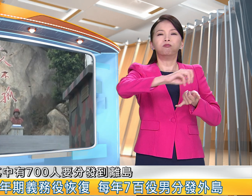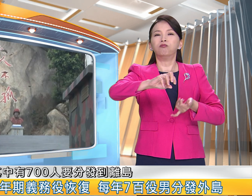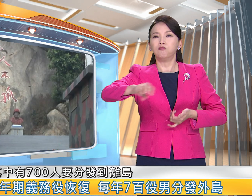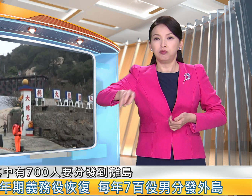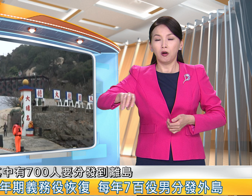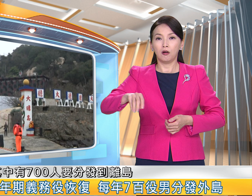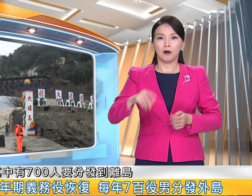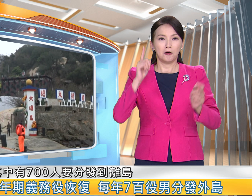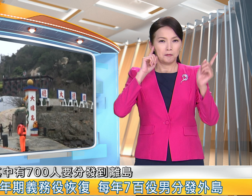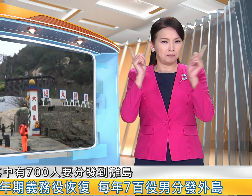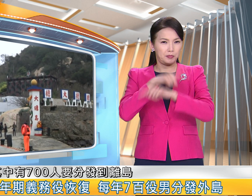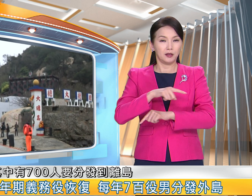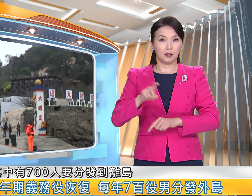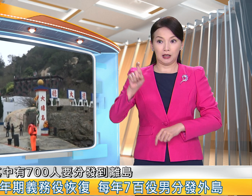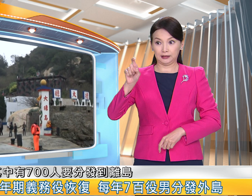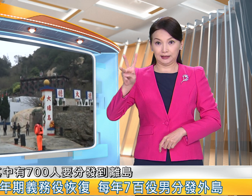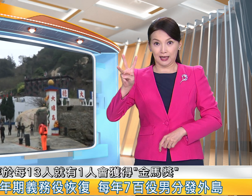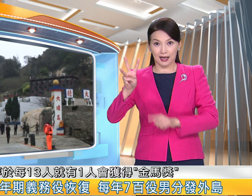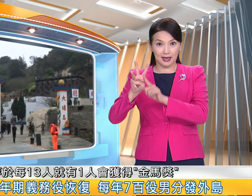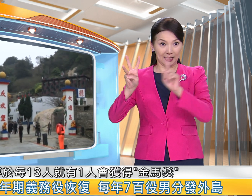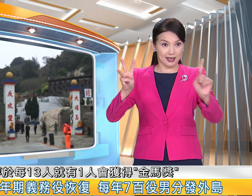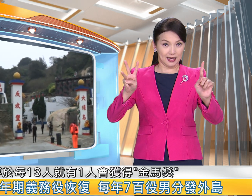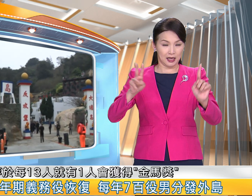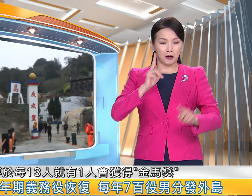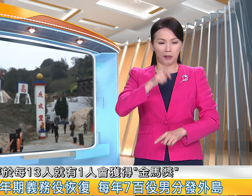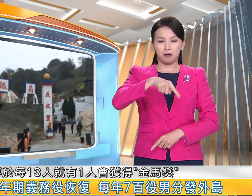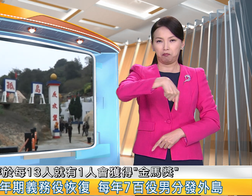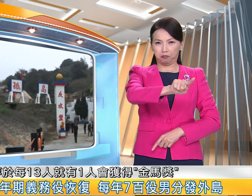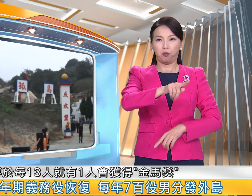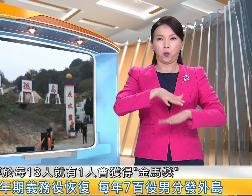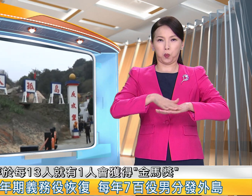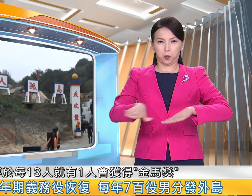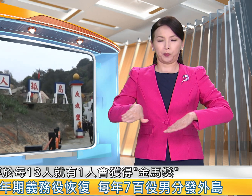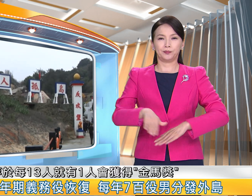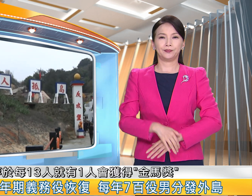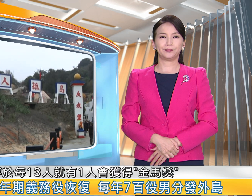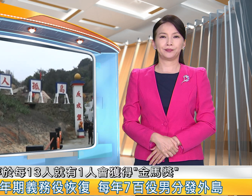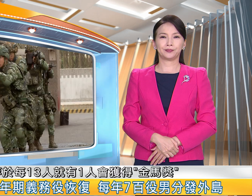岛，等于是每13人就有1人会获得金马奖。